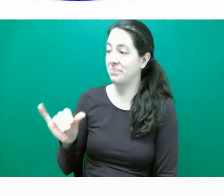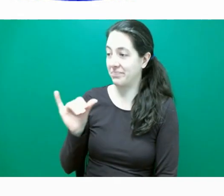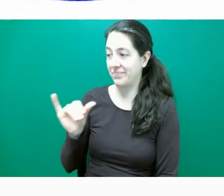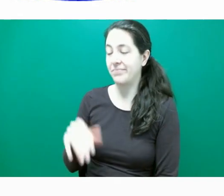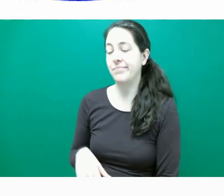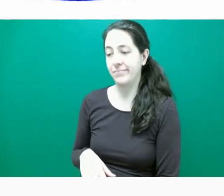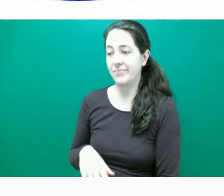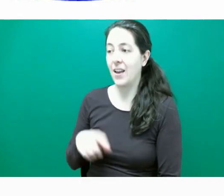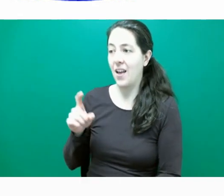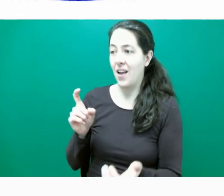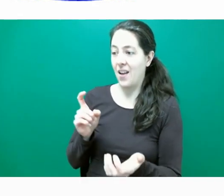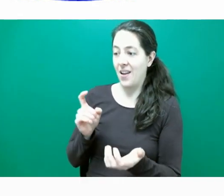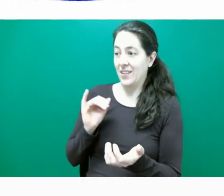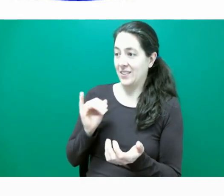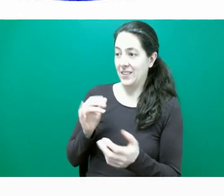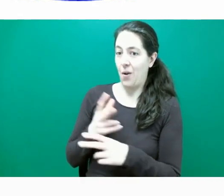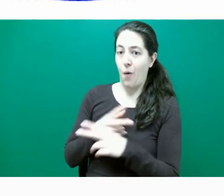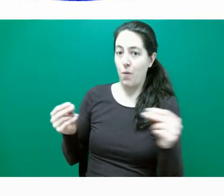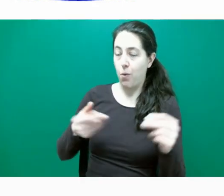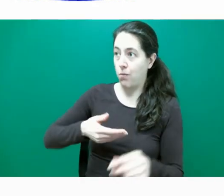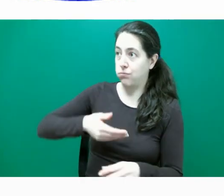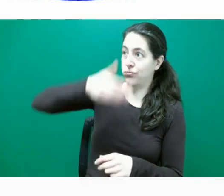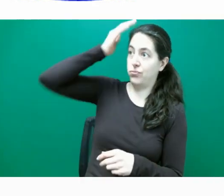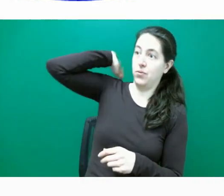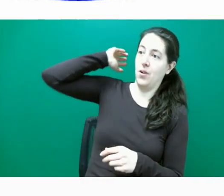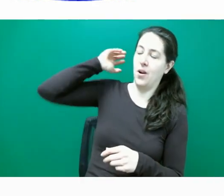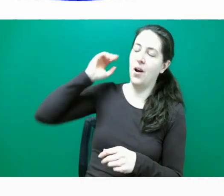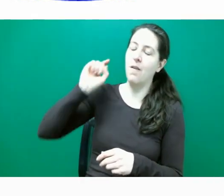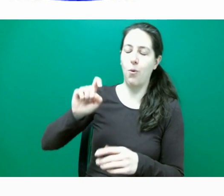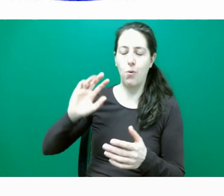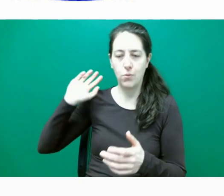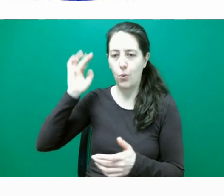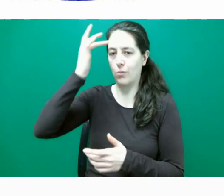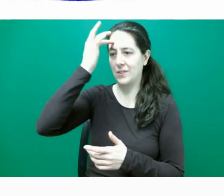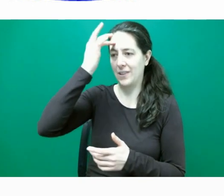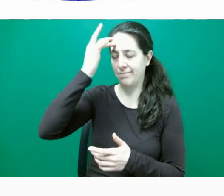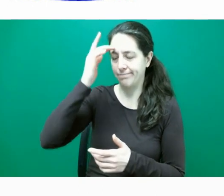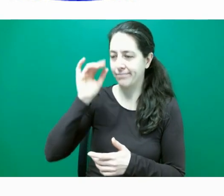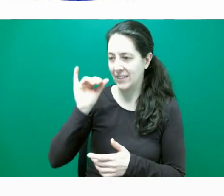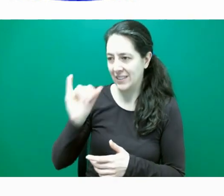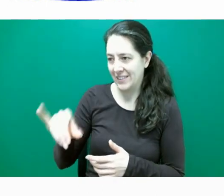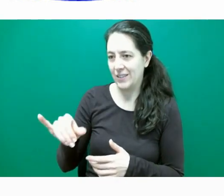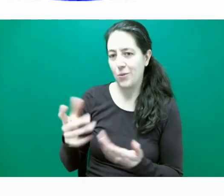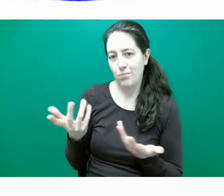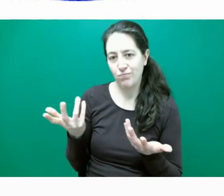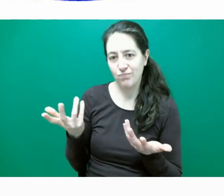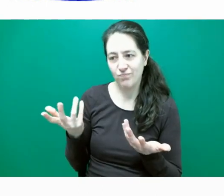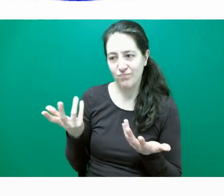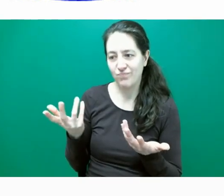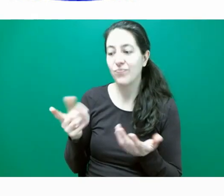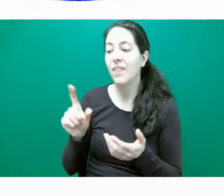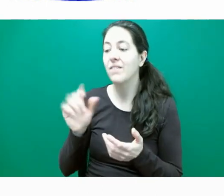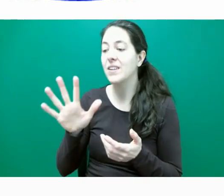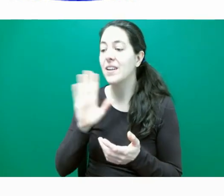sentir dépassé par les événements, eh bien, il faut en prendre conscience. Et c'est ça qu'on fait, notamment, bon, avec le 25